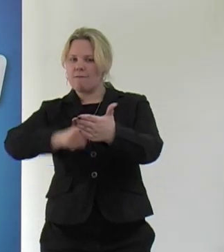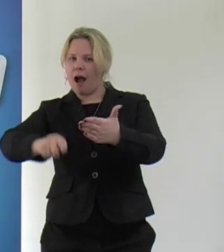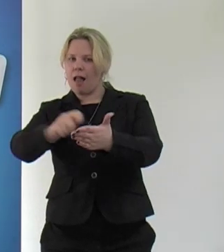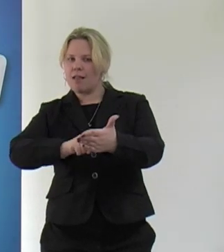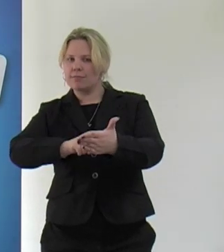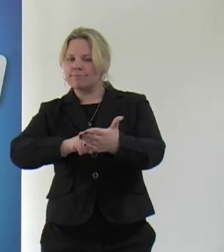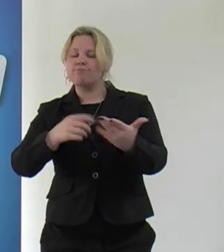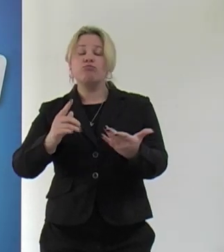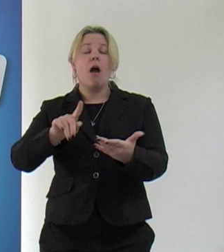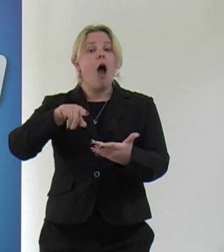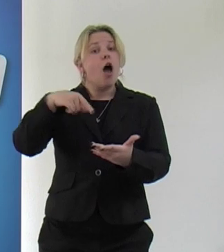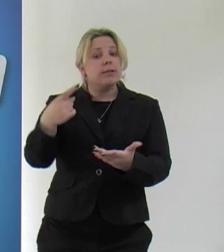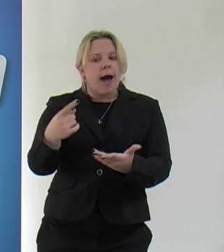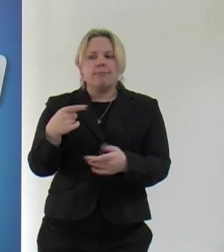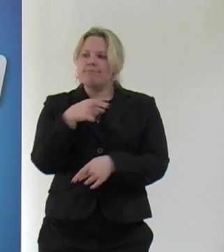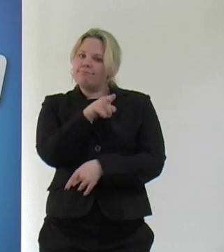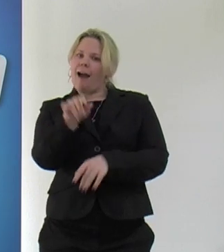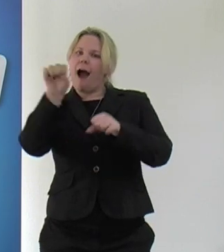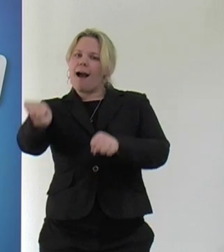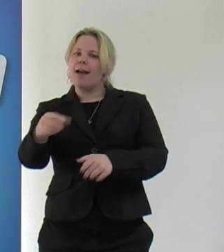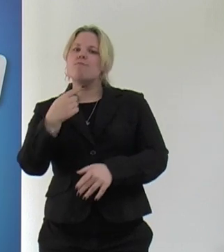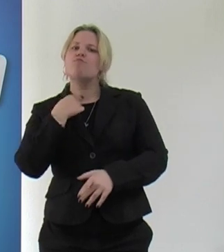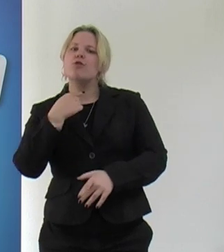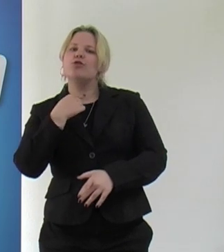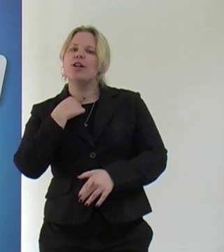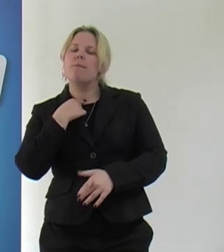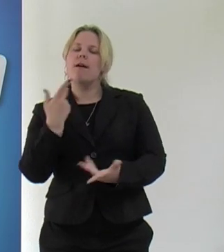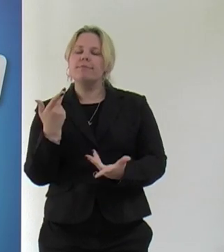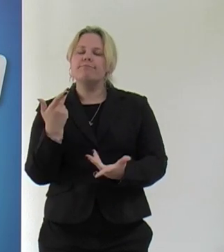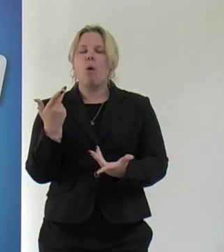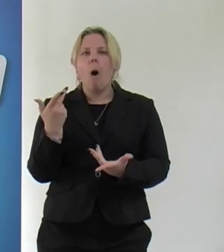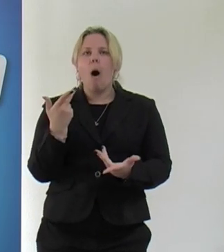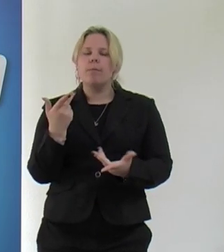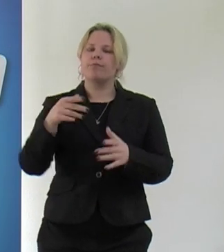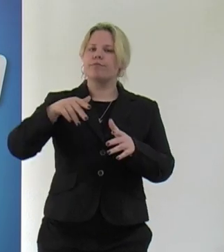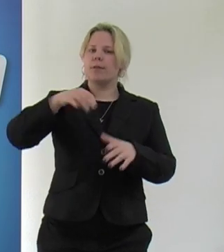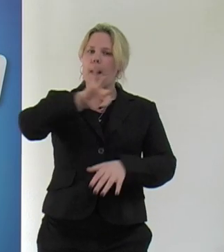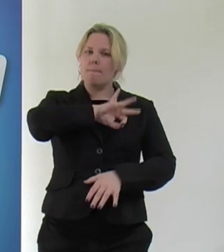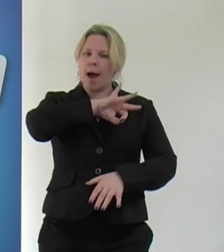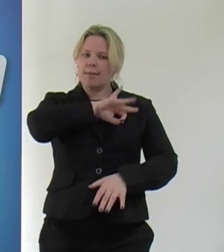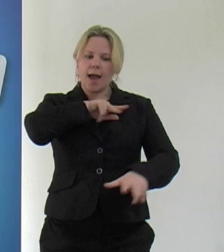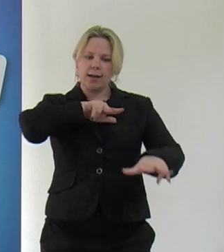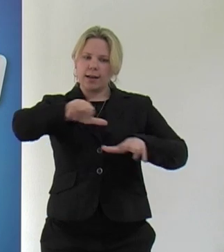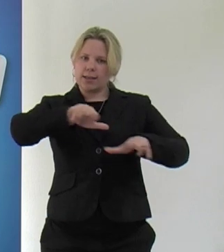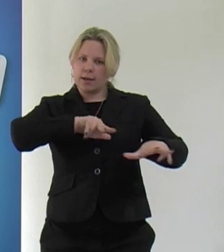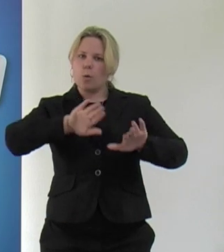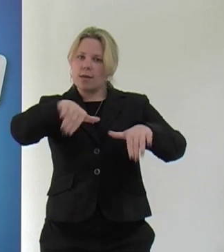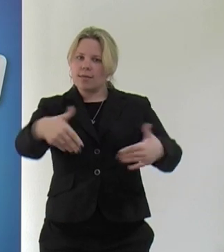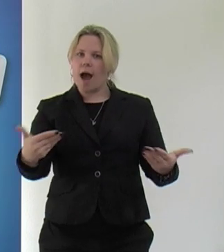Dann können sie bestimmen, welche Parteien regieren in Nordrhein-Westfalen, Wer wird